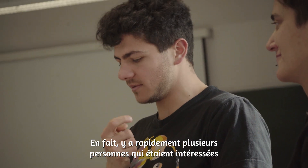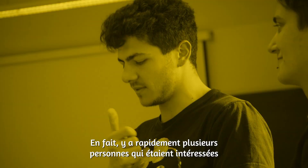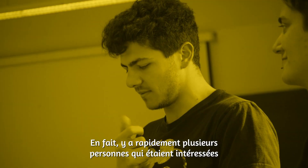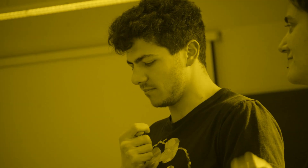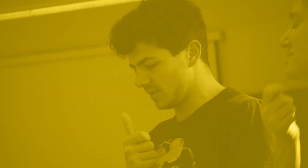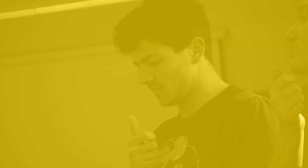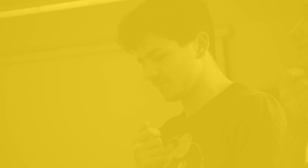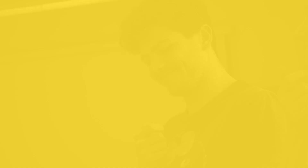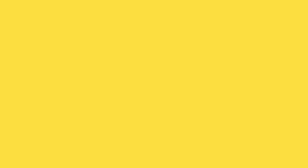intéressées.